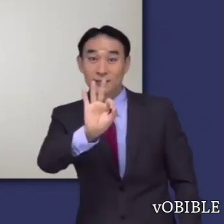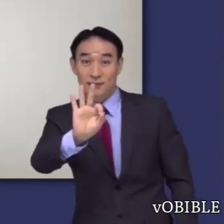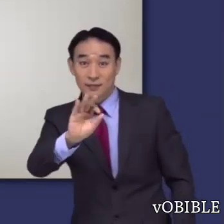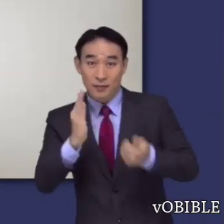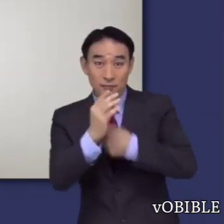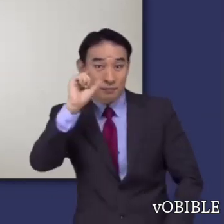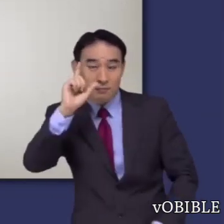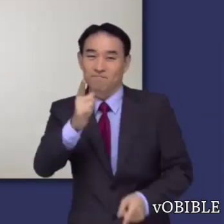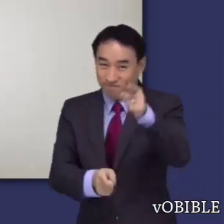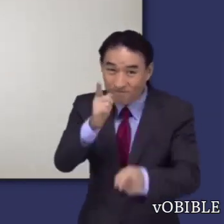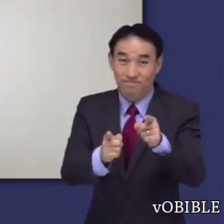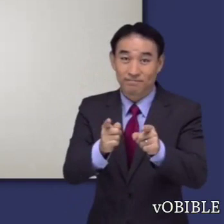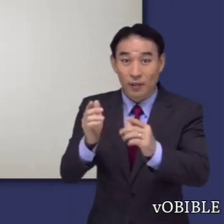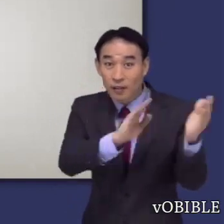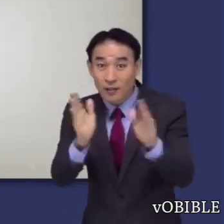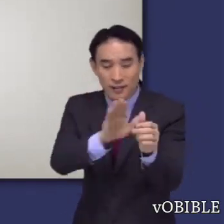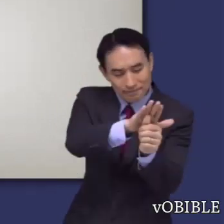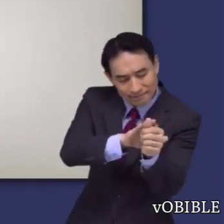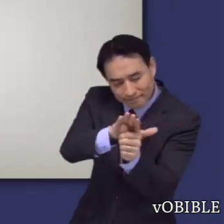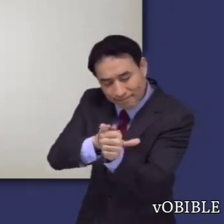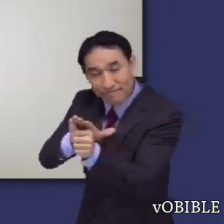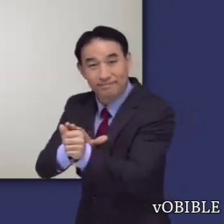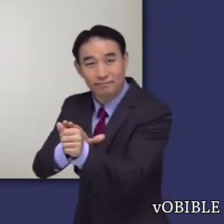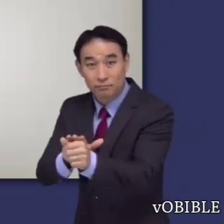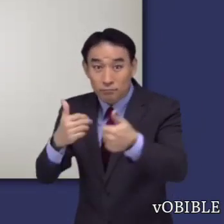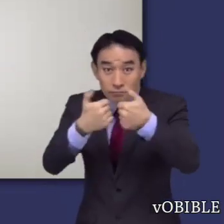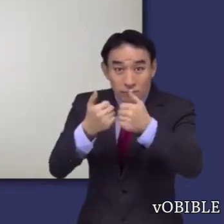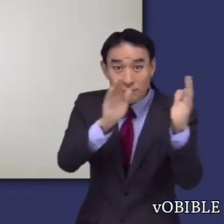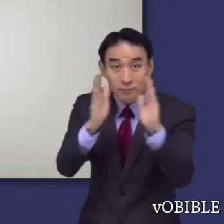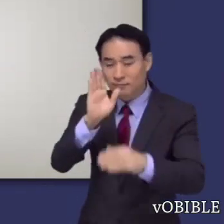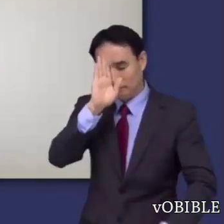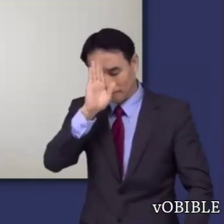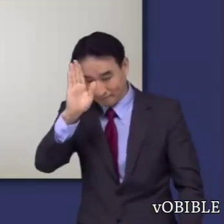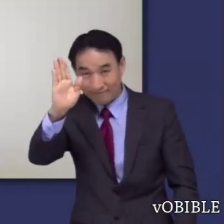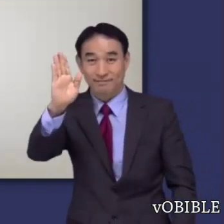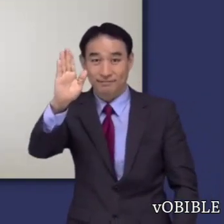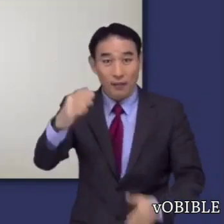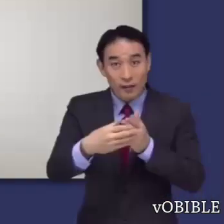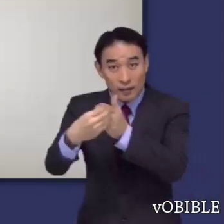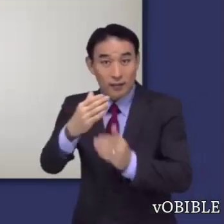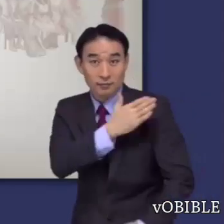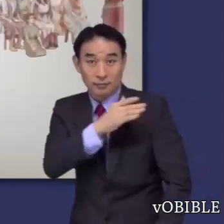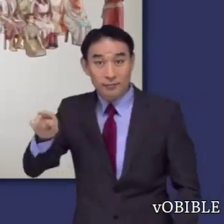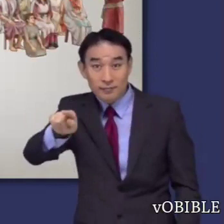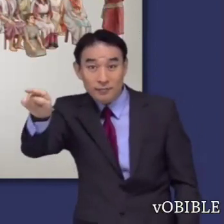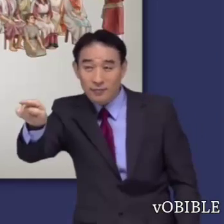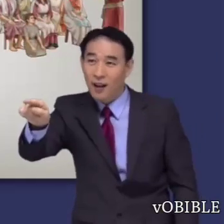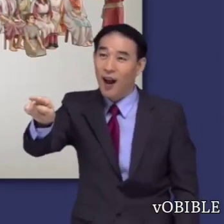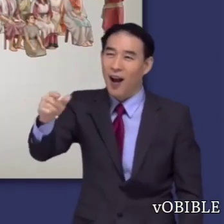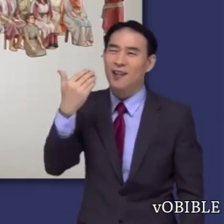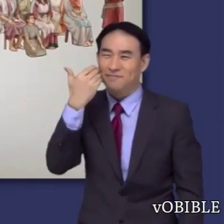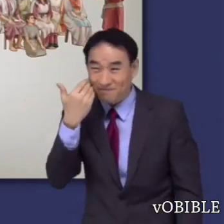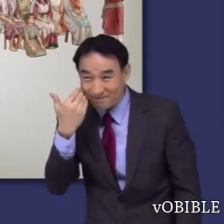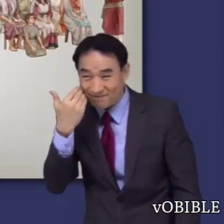勉我们，要继续显出弟兄之爱，要尊重婚姻，也要服从那